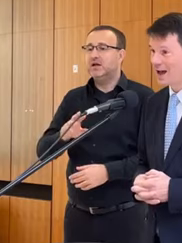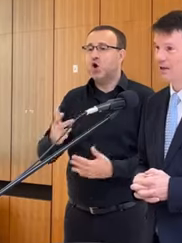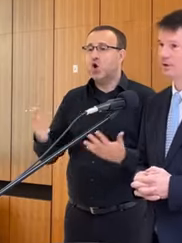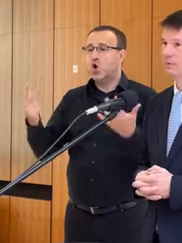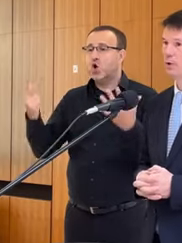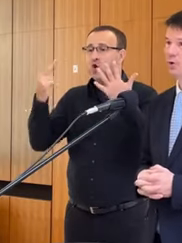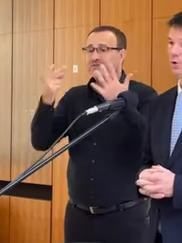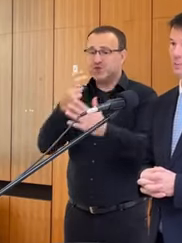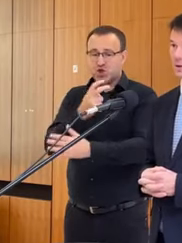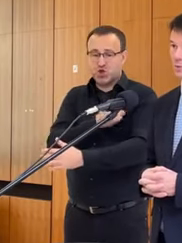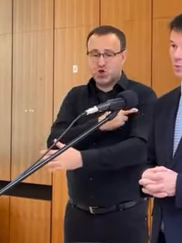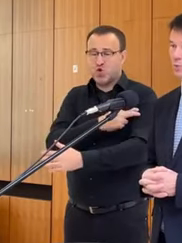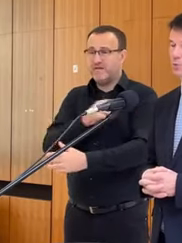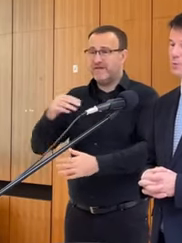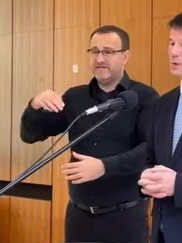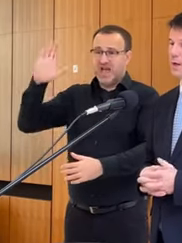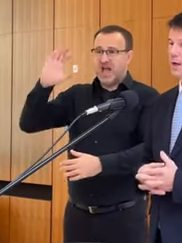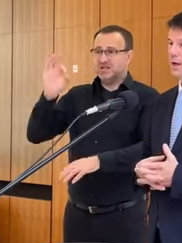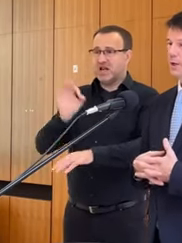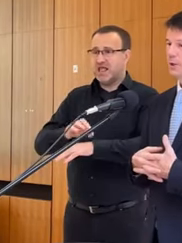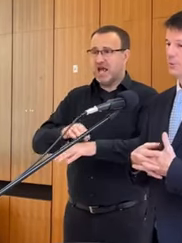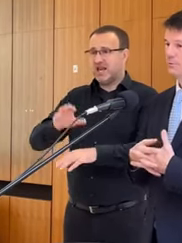ktorí stále veľmi ochotne pracujú.